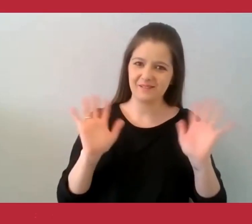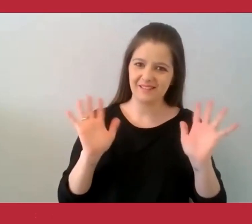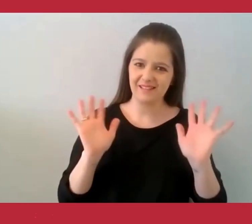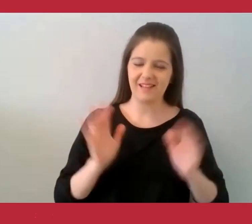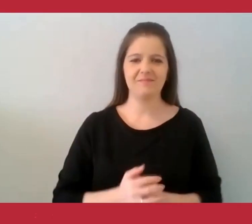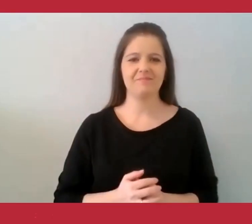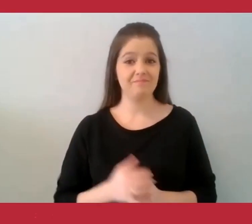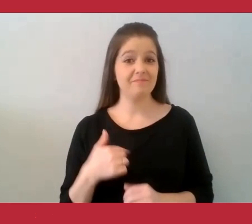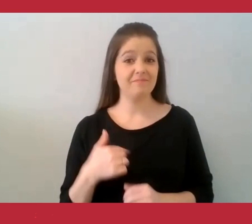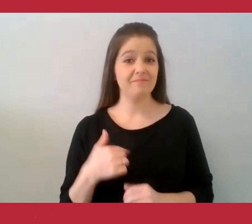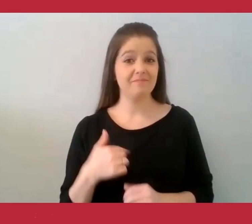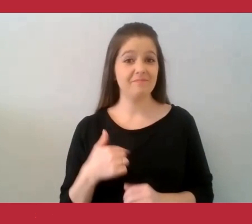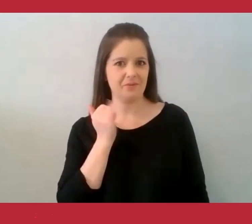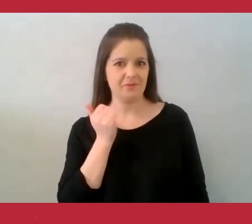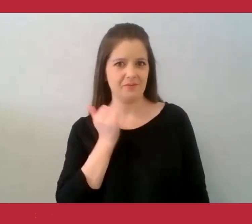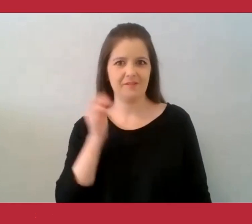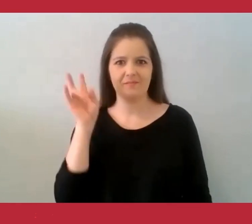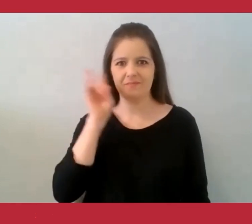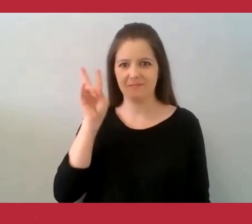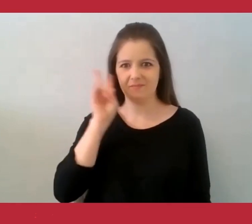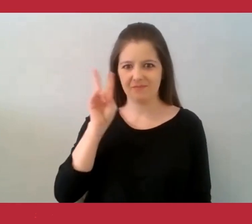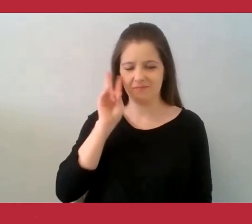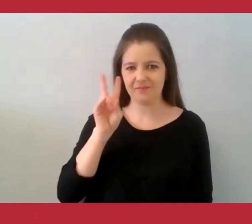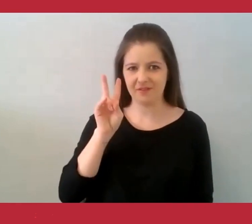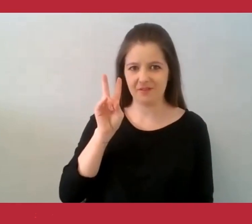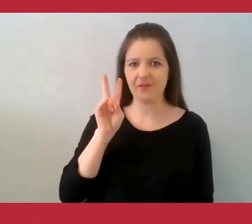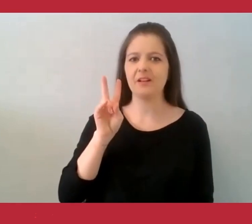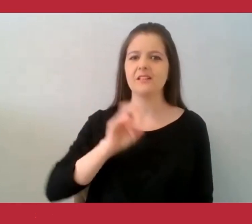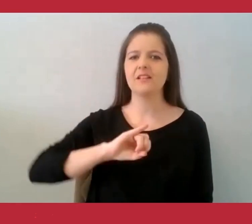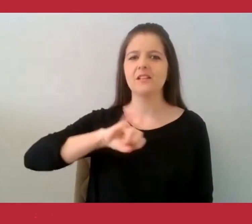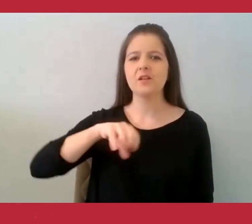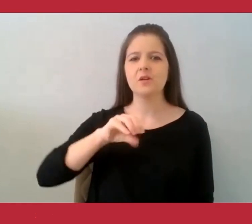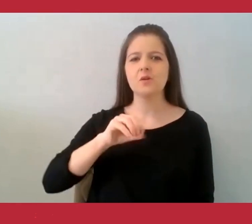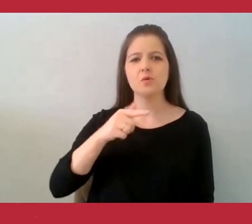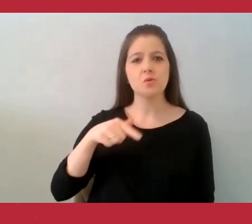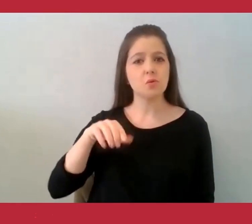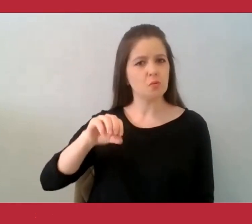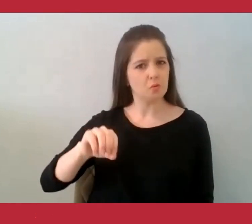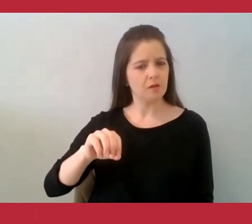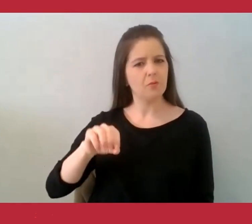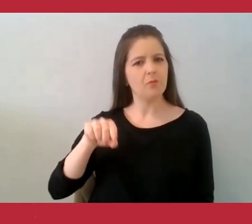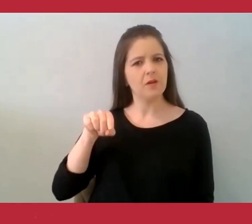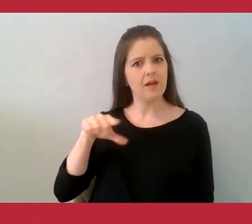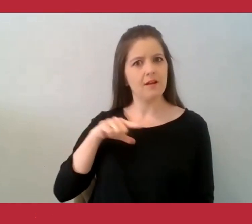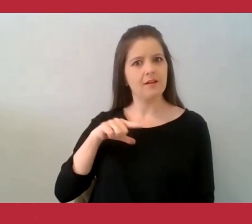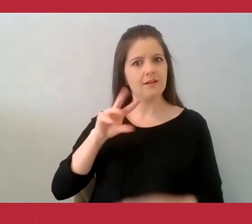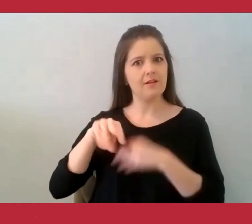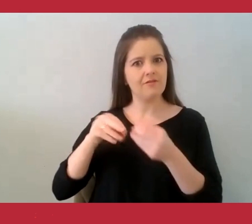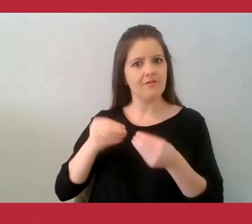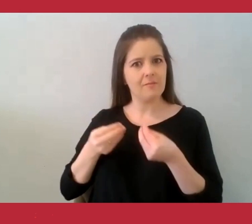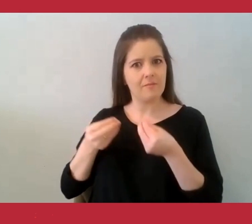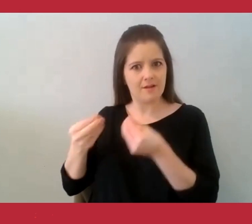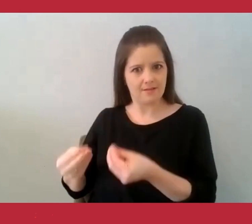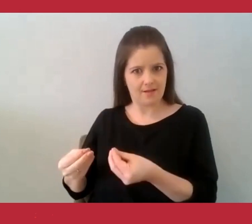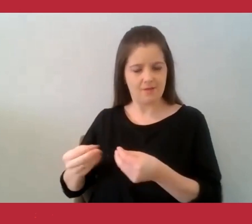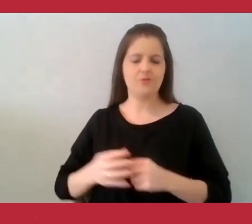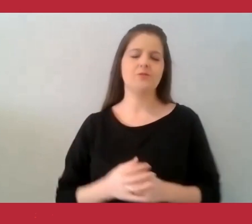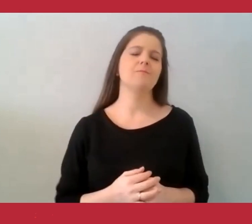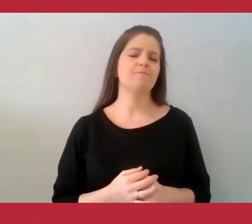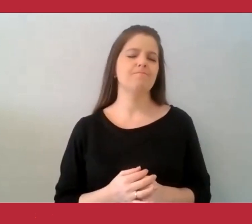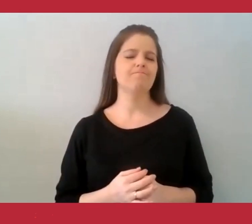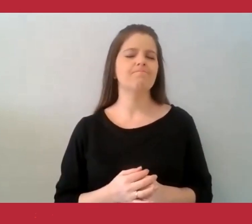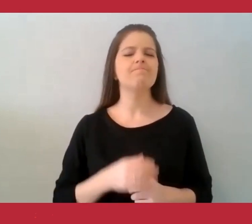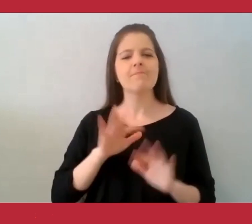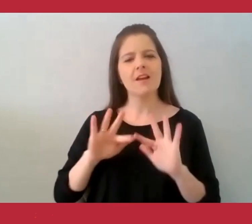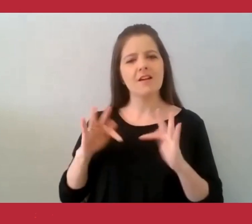eu irei contar a história do Joãozinho e seu presente. Na família de Joãozinho,